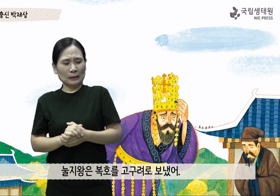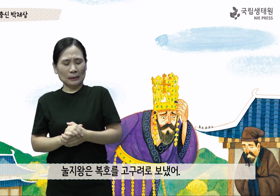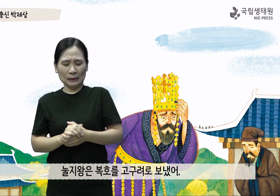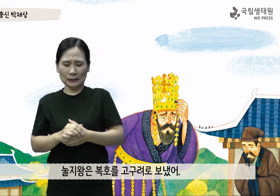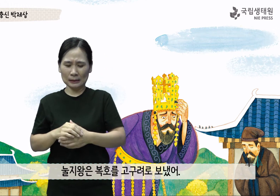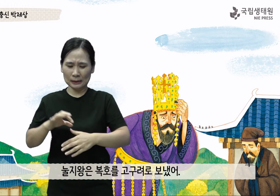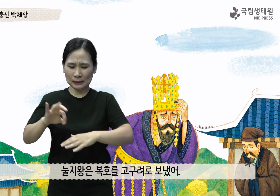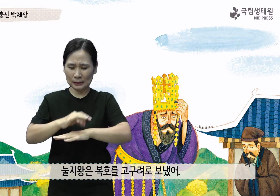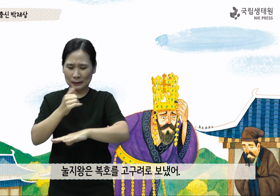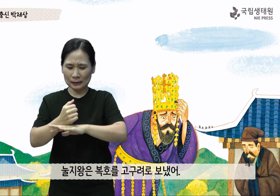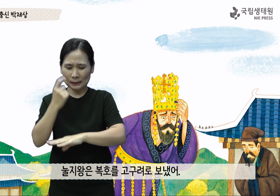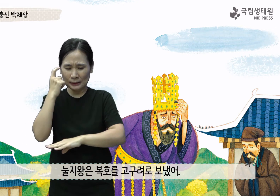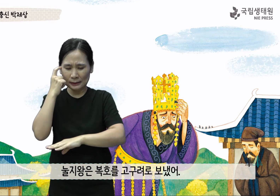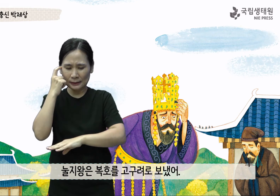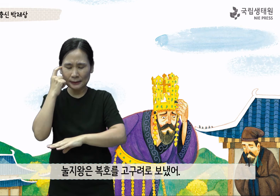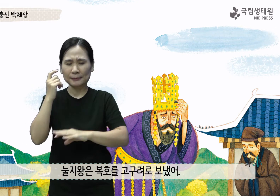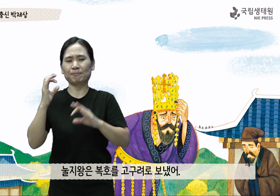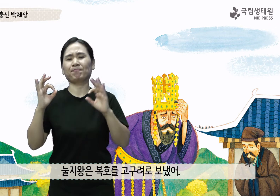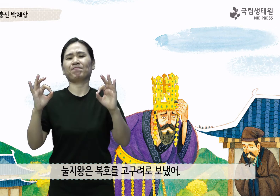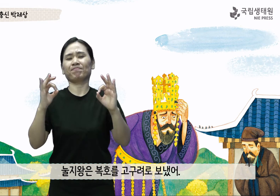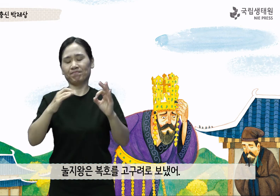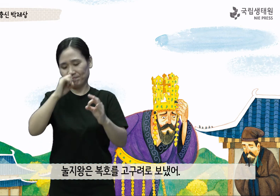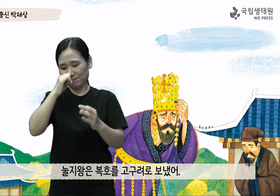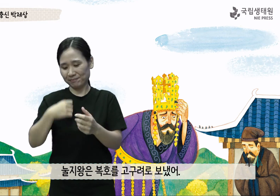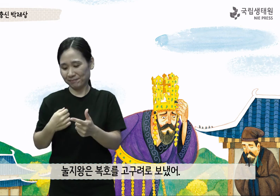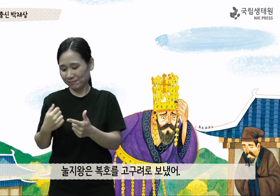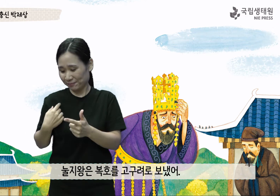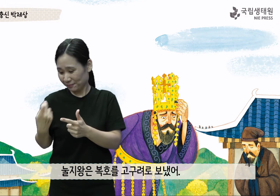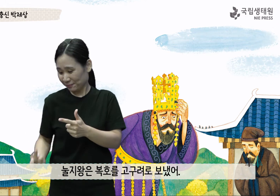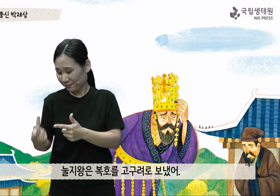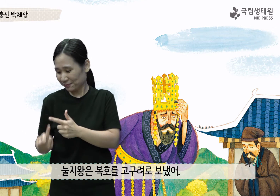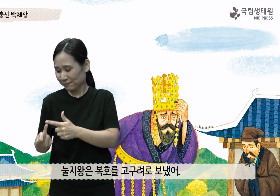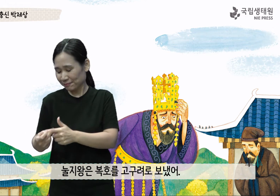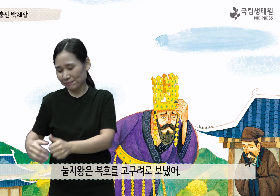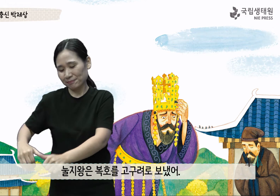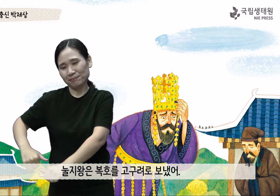눌지왕은 복호를 고구려로 보냈어.